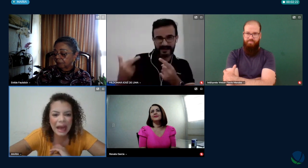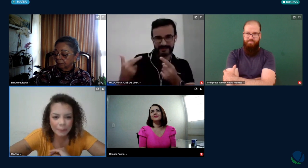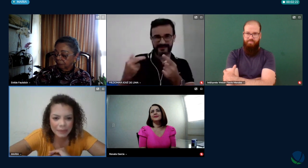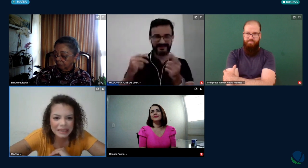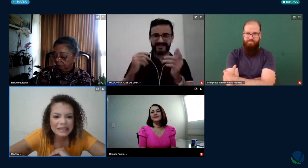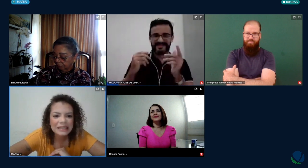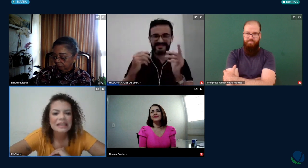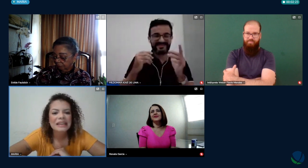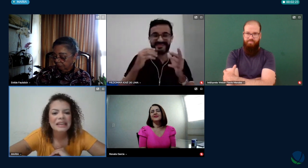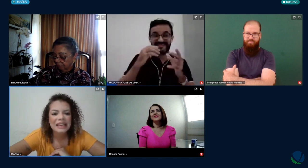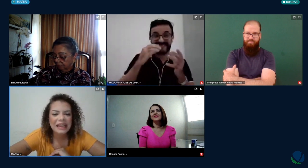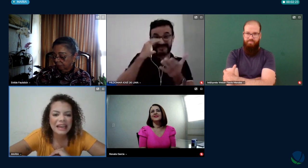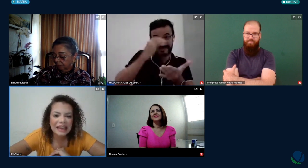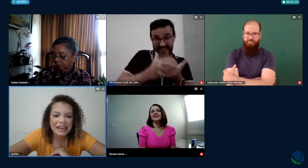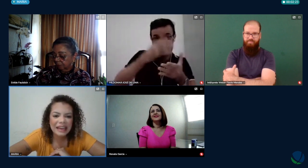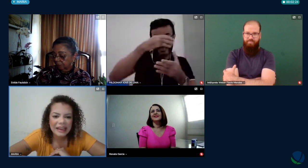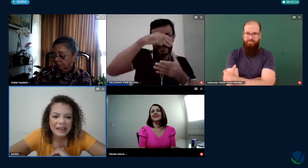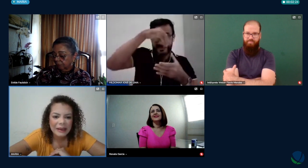resumida, rápida.